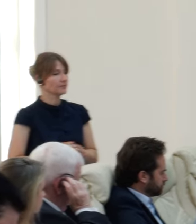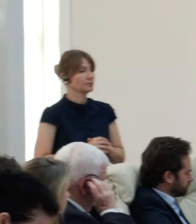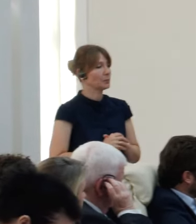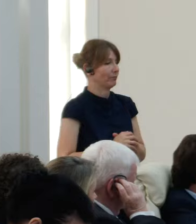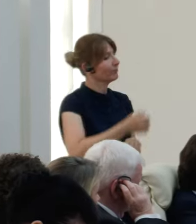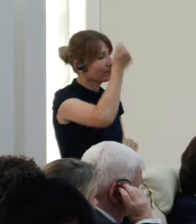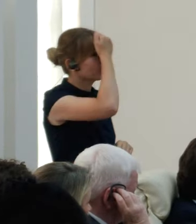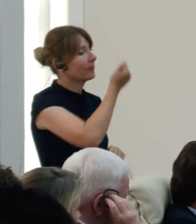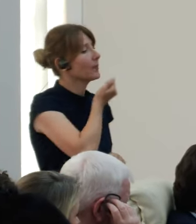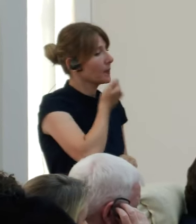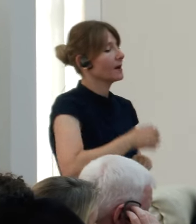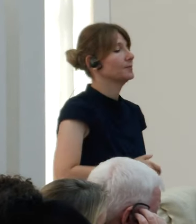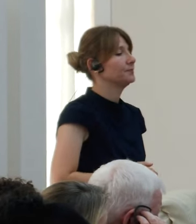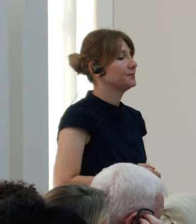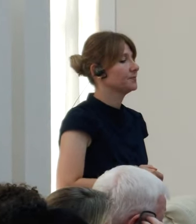Thank you.